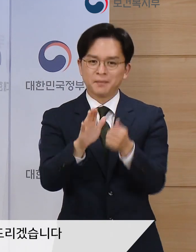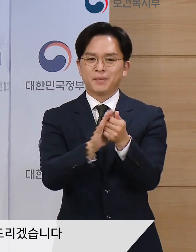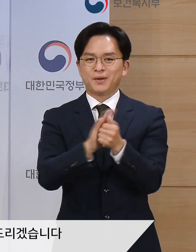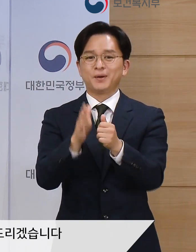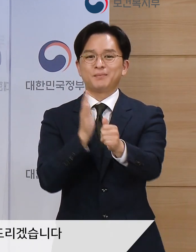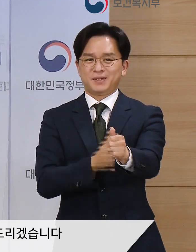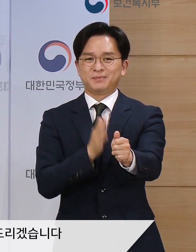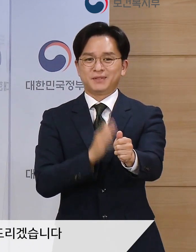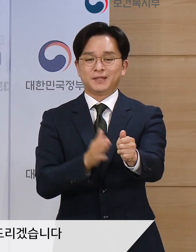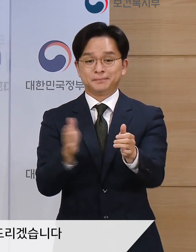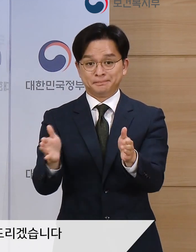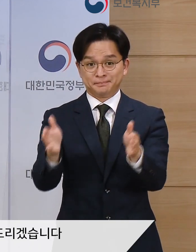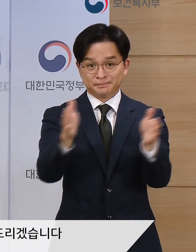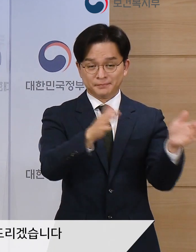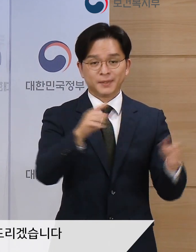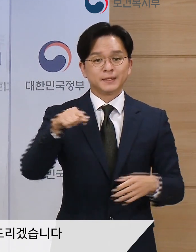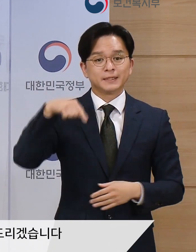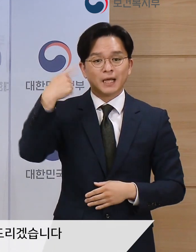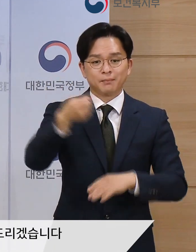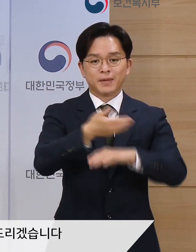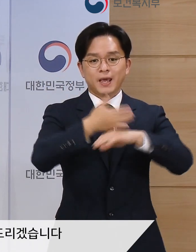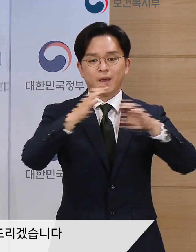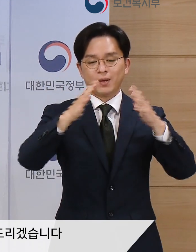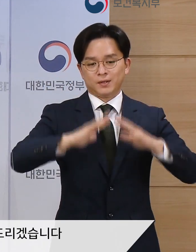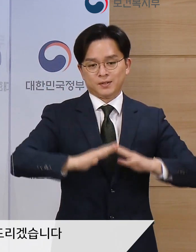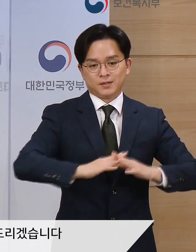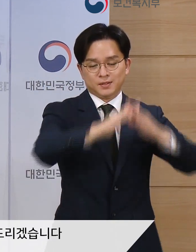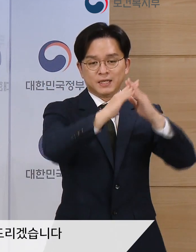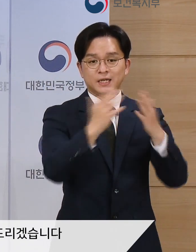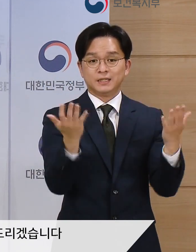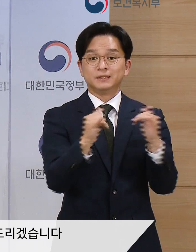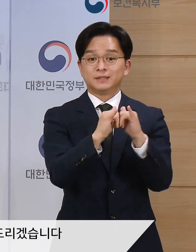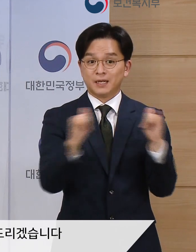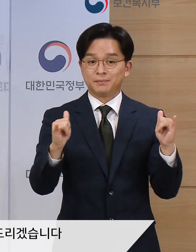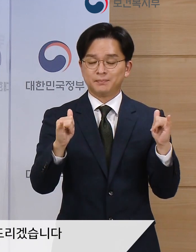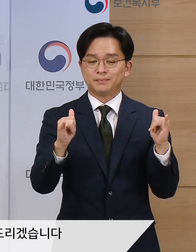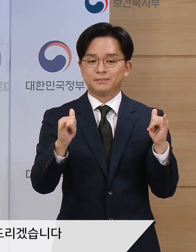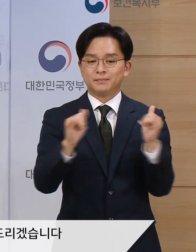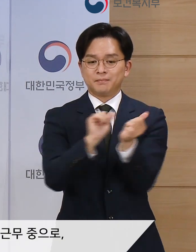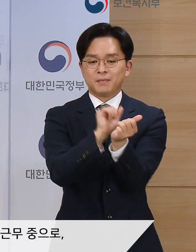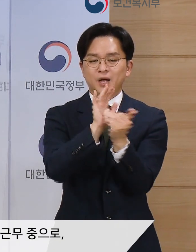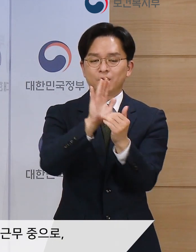해외 건설 근로자 방역 상황과 향후 계획에 대해 말씀드리겠습니다.